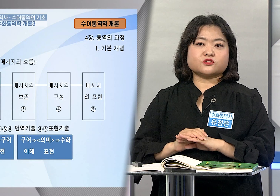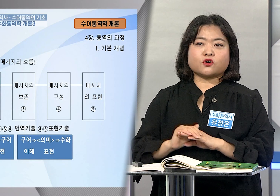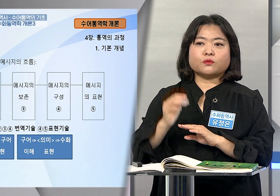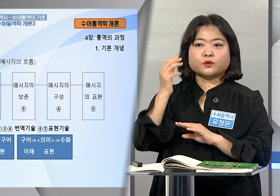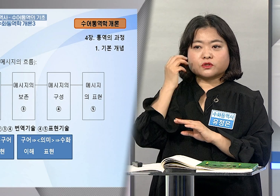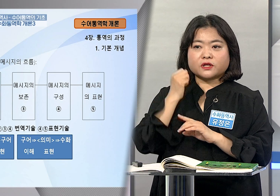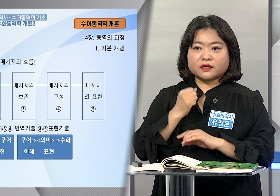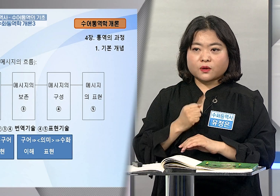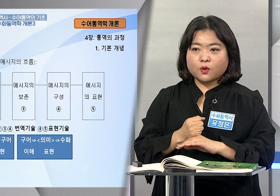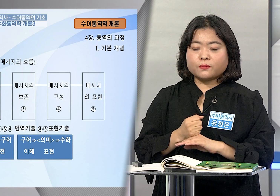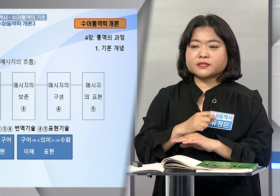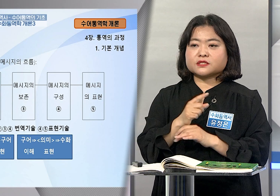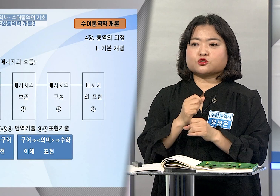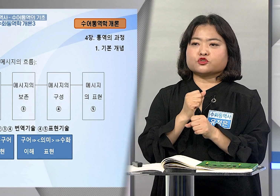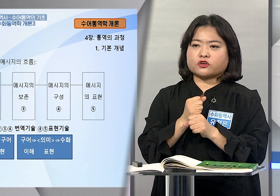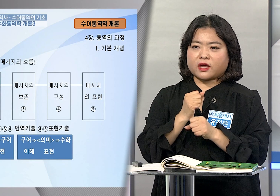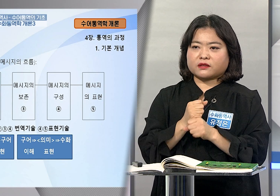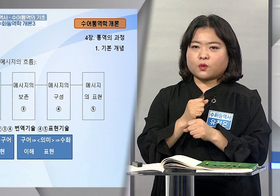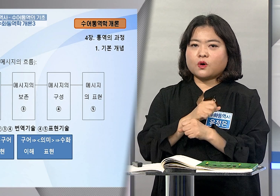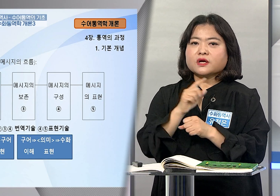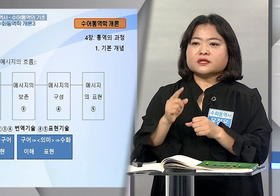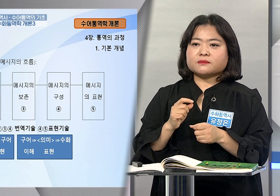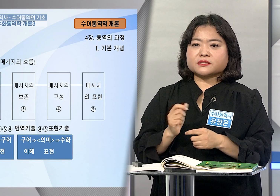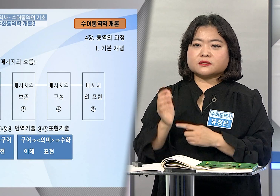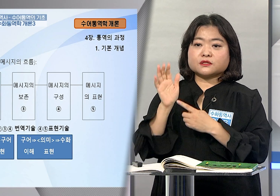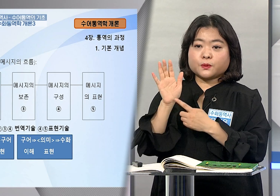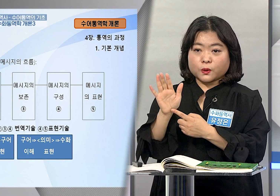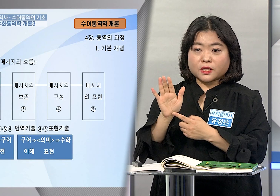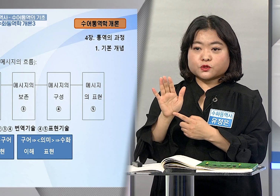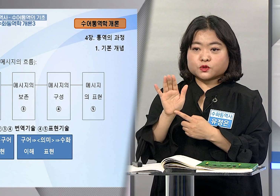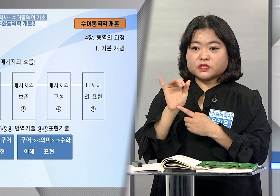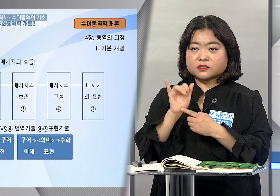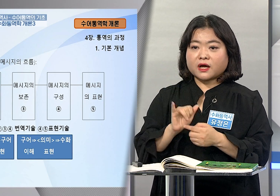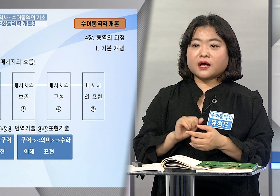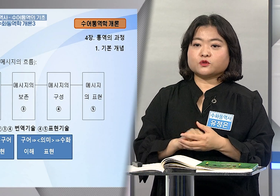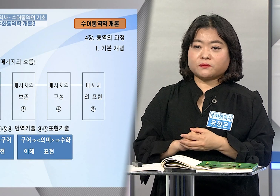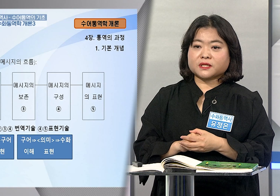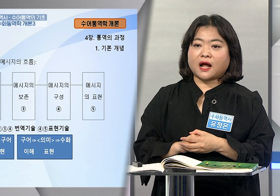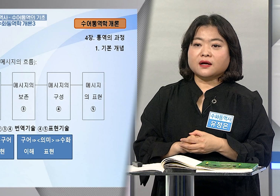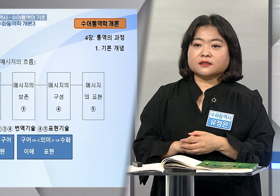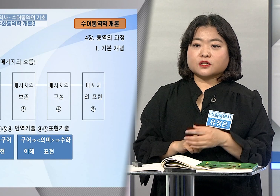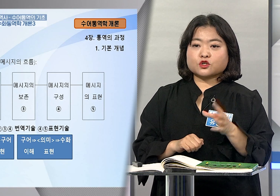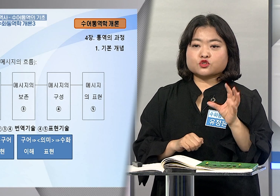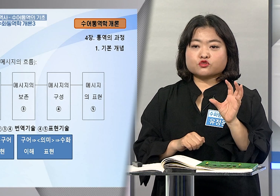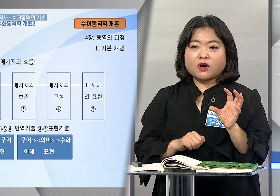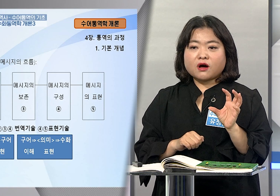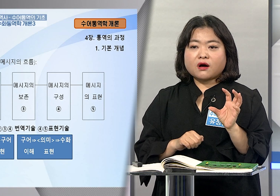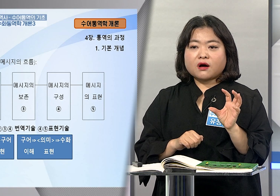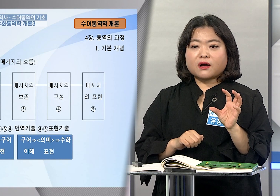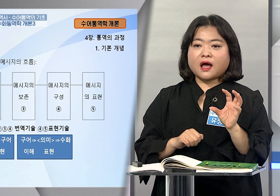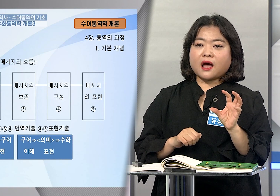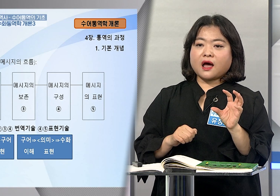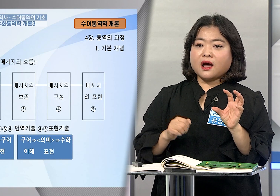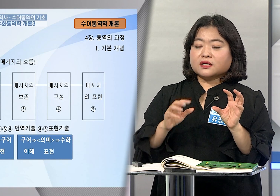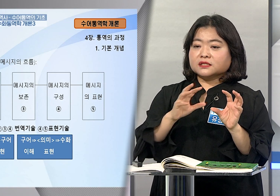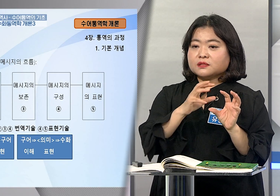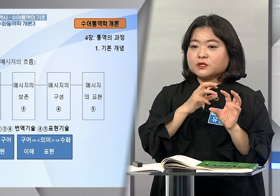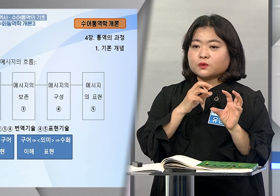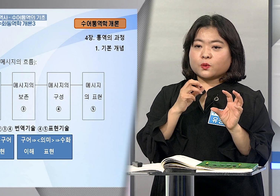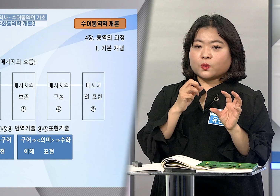기억이겠죠. 보존을 해야 되고 메시지를 구성해야 되고 이 메시지를 표현할 수 있어야 됩니다. 그래서 수어가